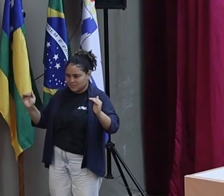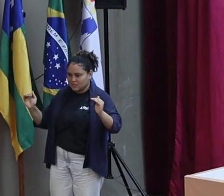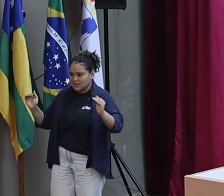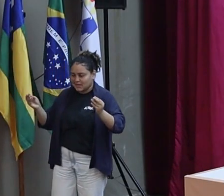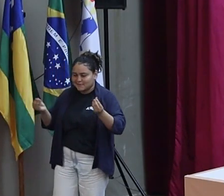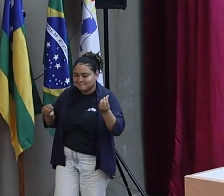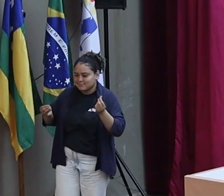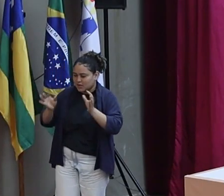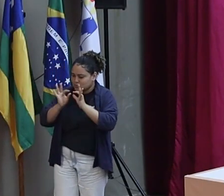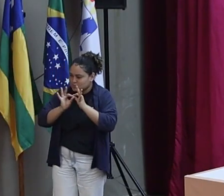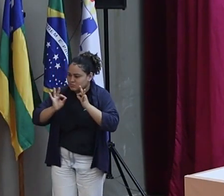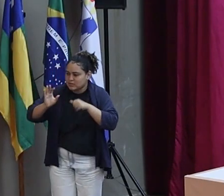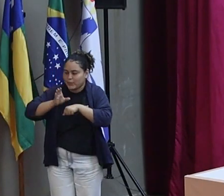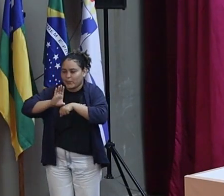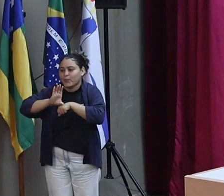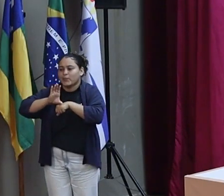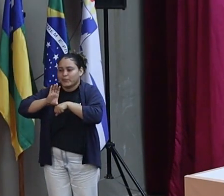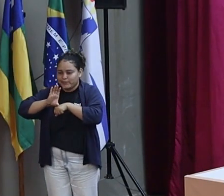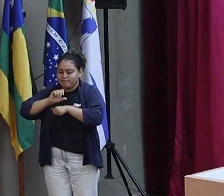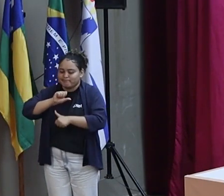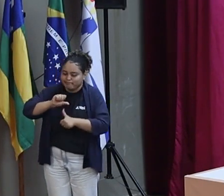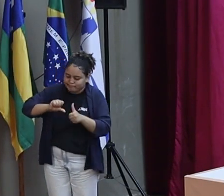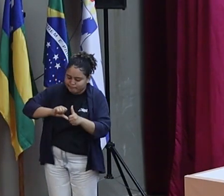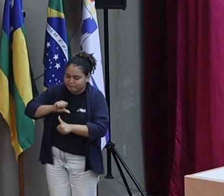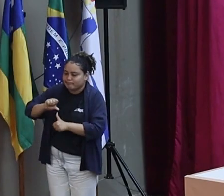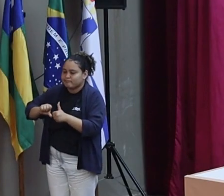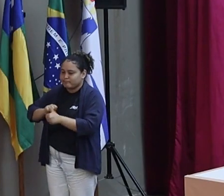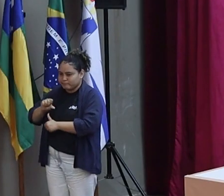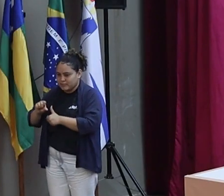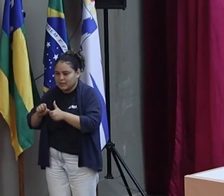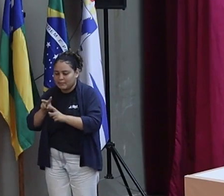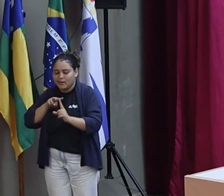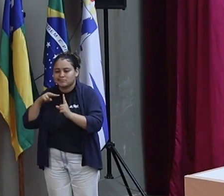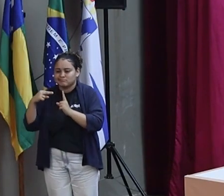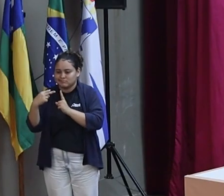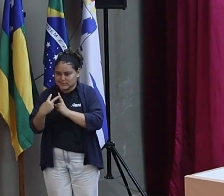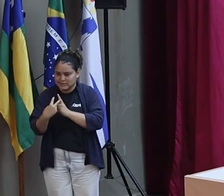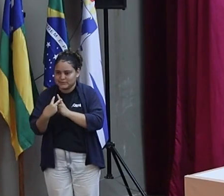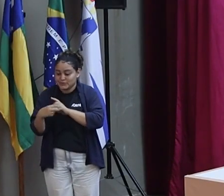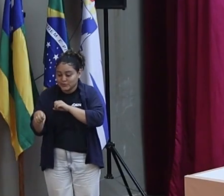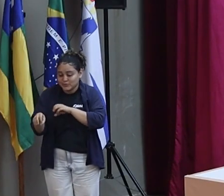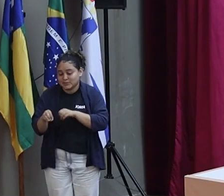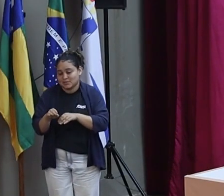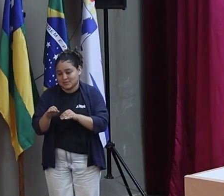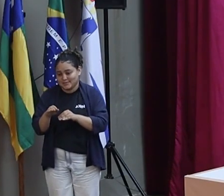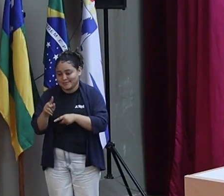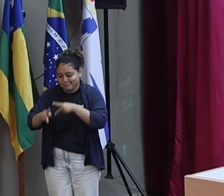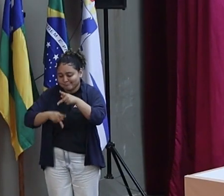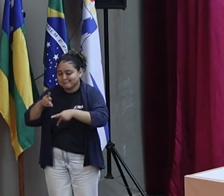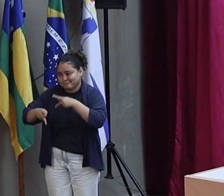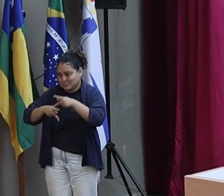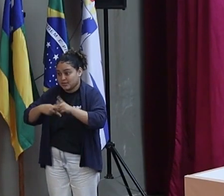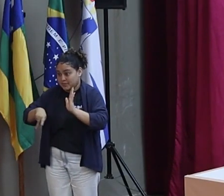da extensão, né? Essa modificação por uma perspectiva da educação popular, que é algo